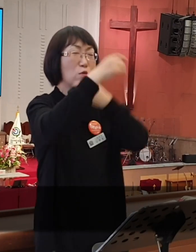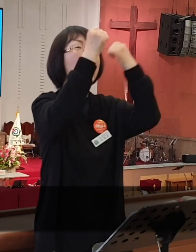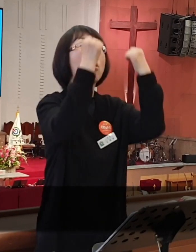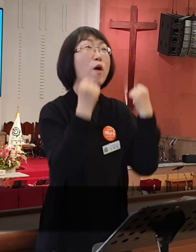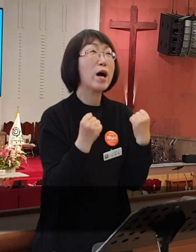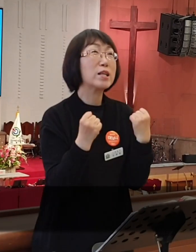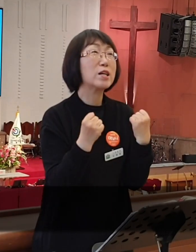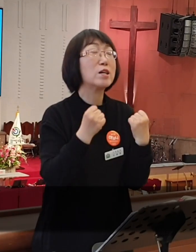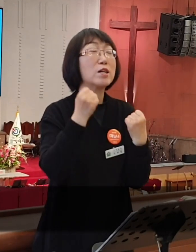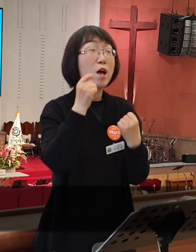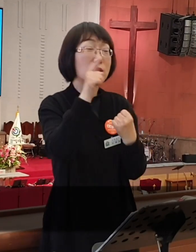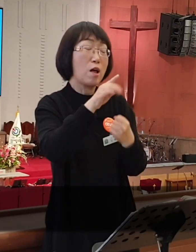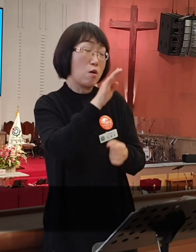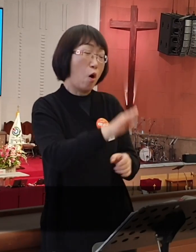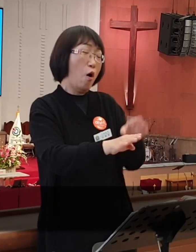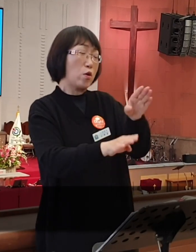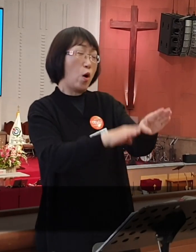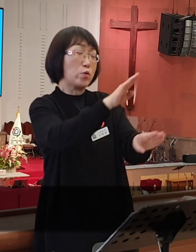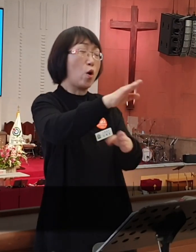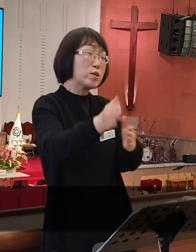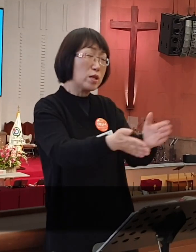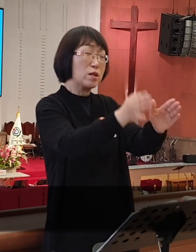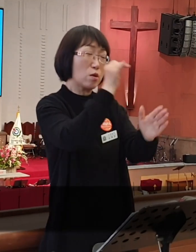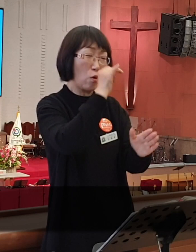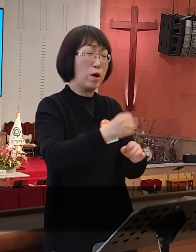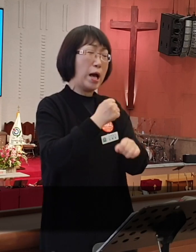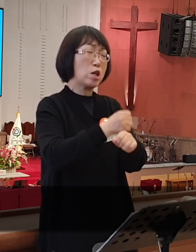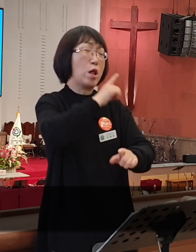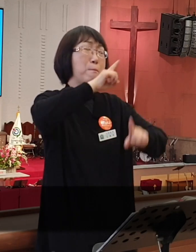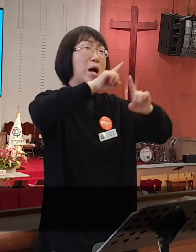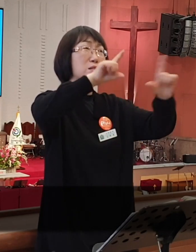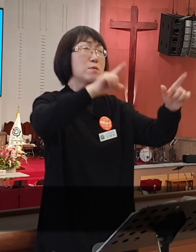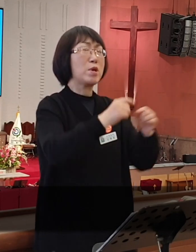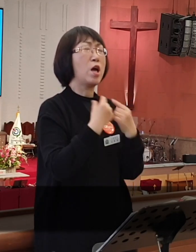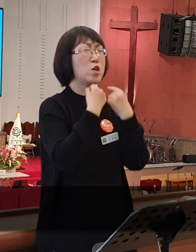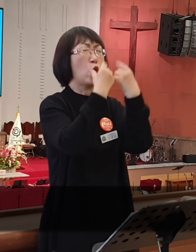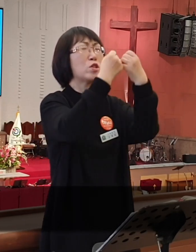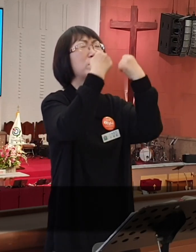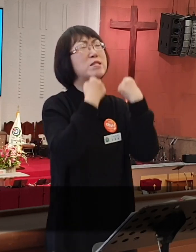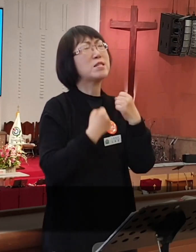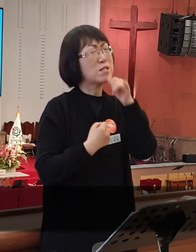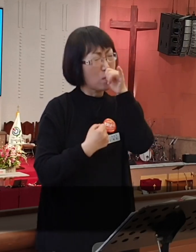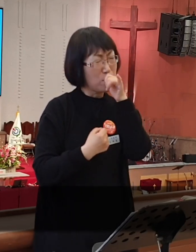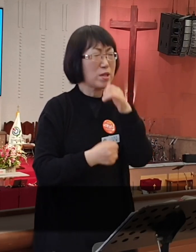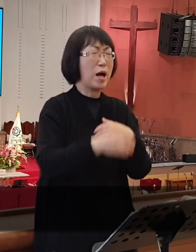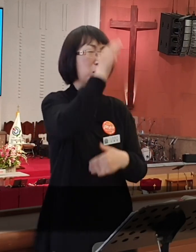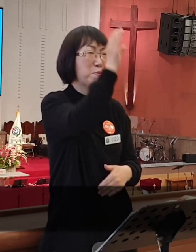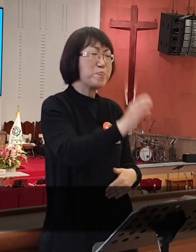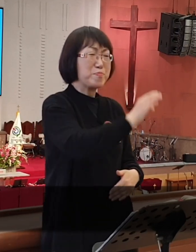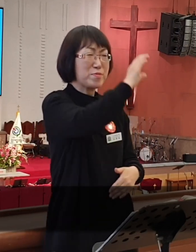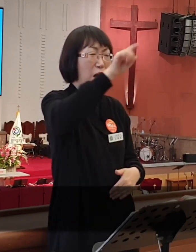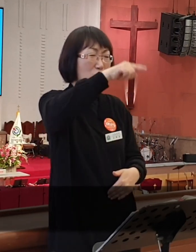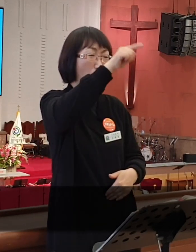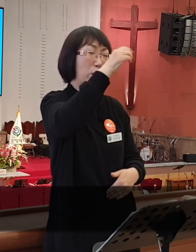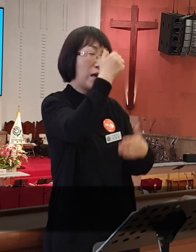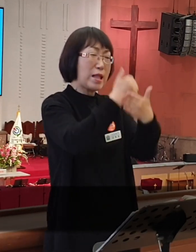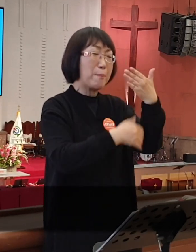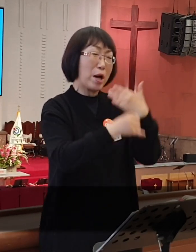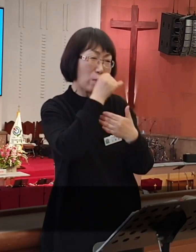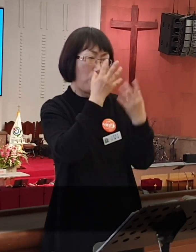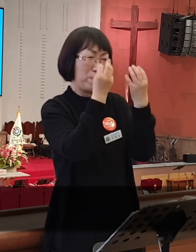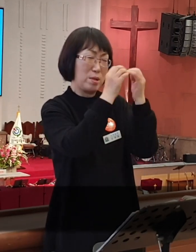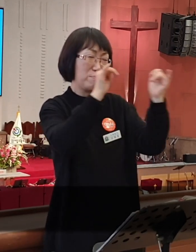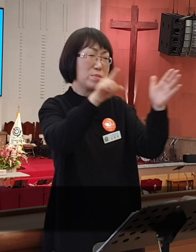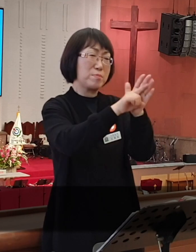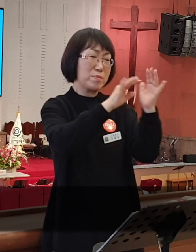분이에요. 그분이 걸었던 길들이 있습니다. 그분이 하셨던 말씀들이 여전히 남아 있습니다. 십자가 거기에 남아 있고 많은